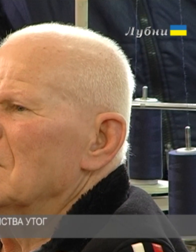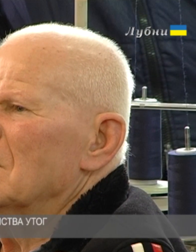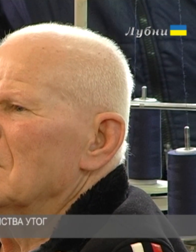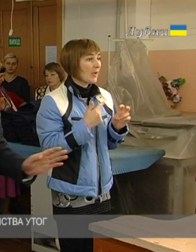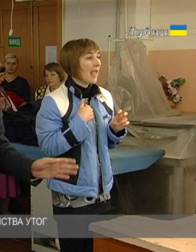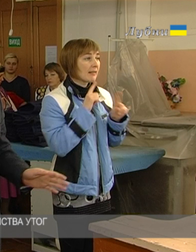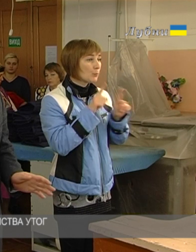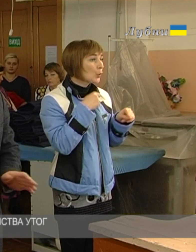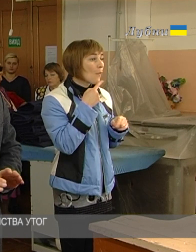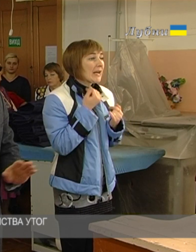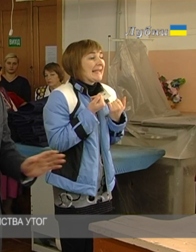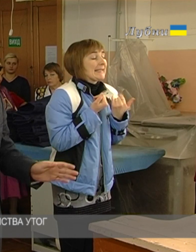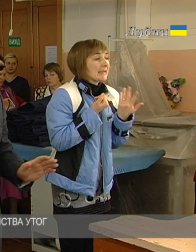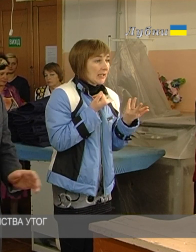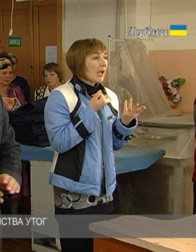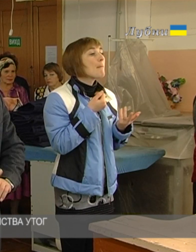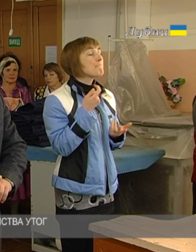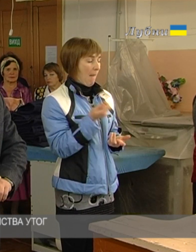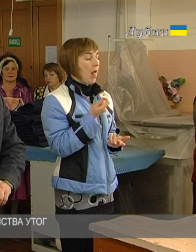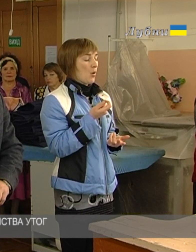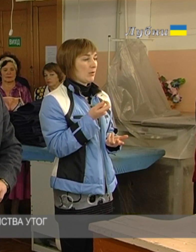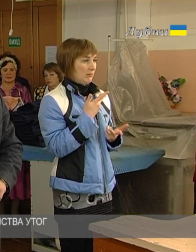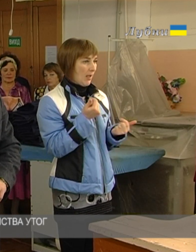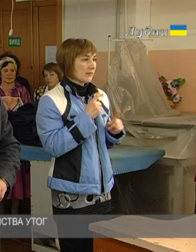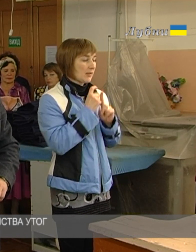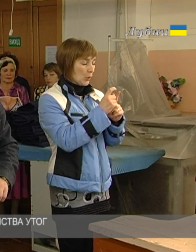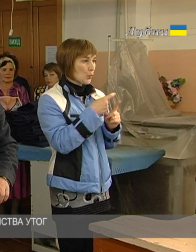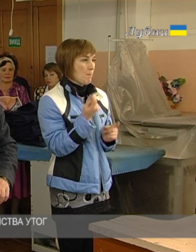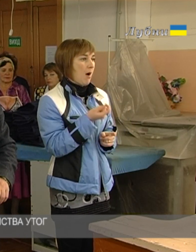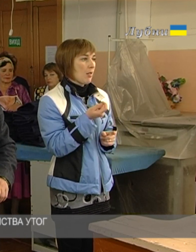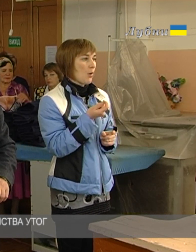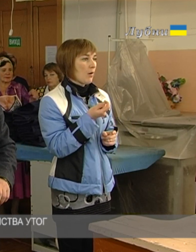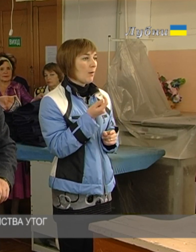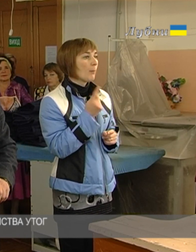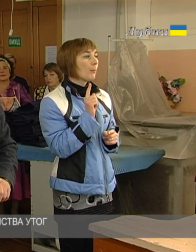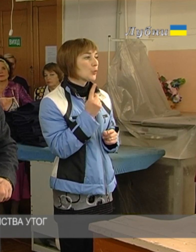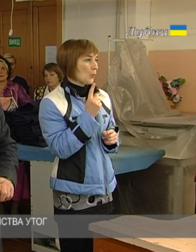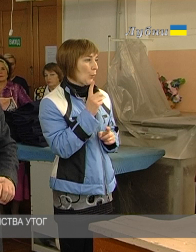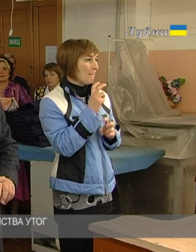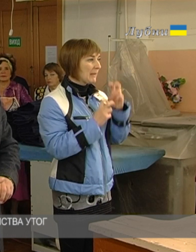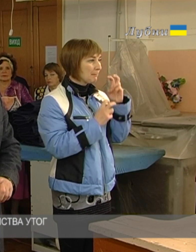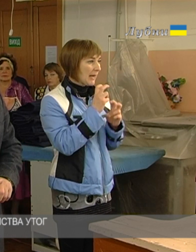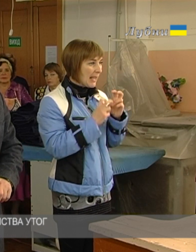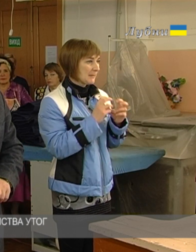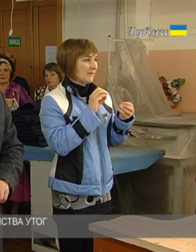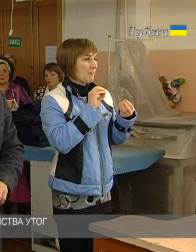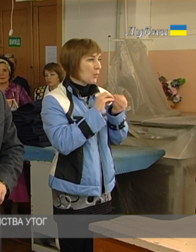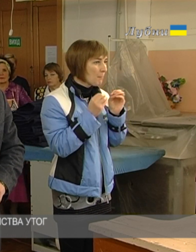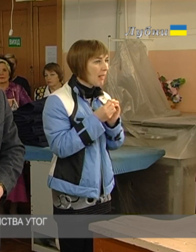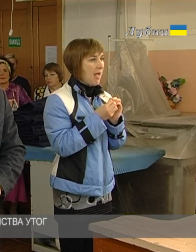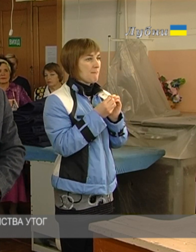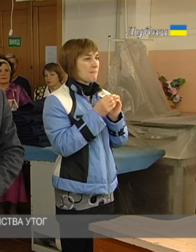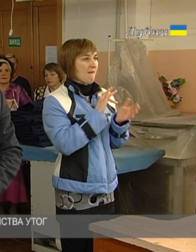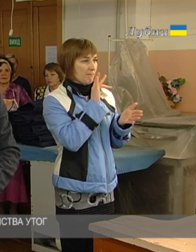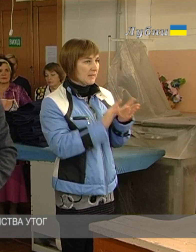Я не буду говорити скільки, мало скажу, тому що підприємств, установ, проблем і